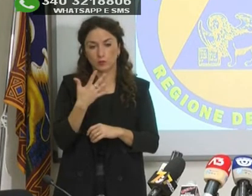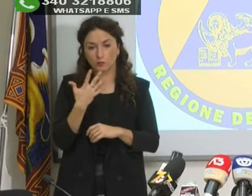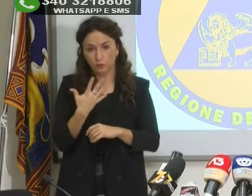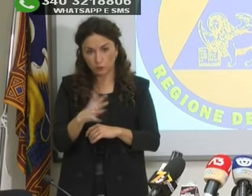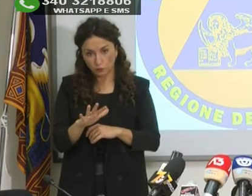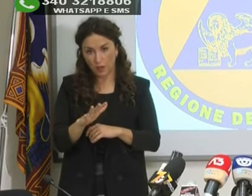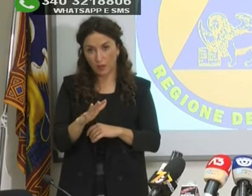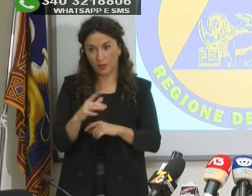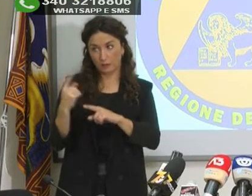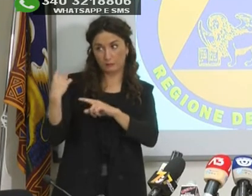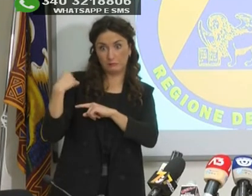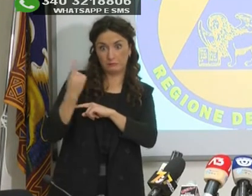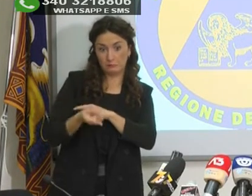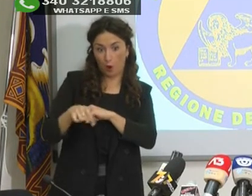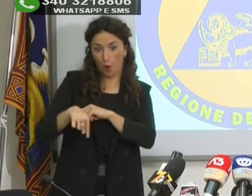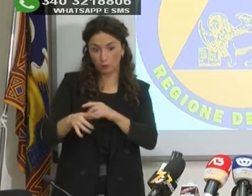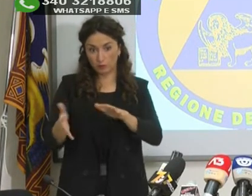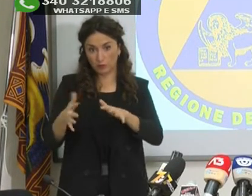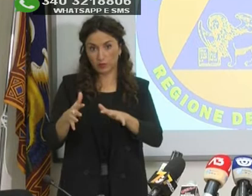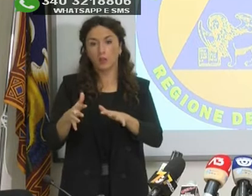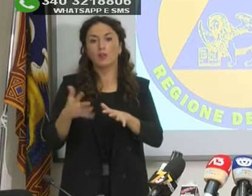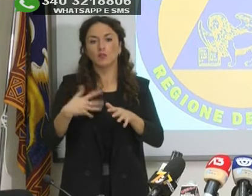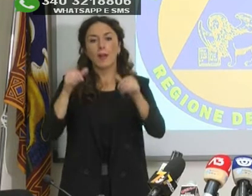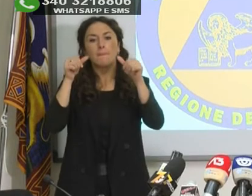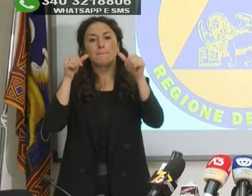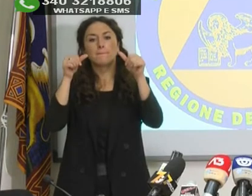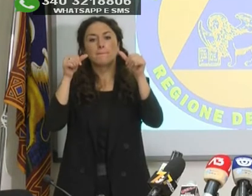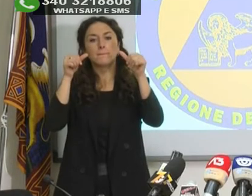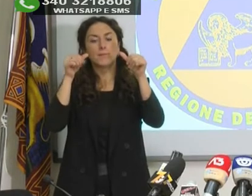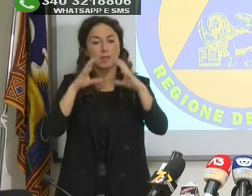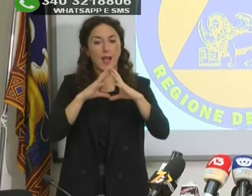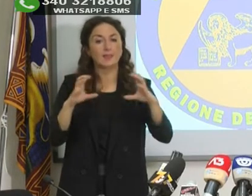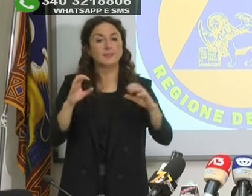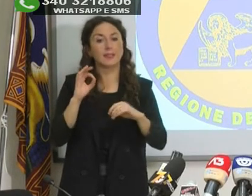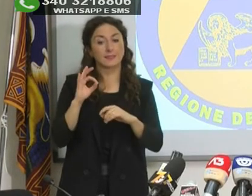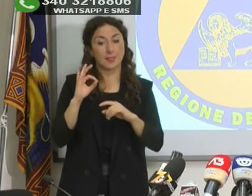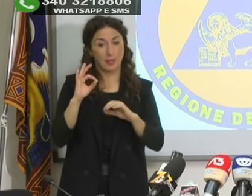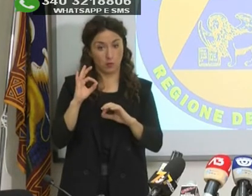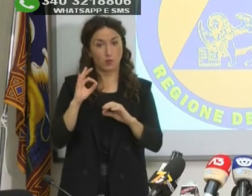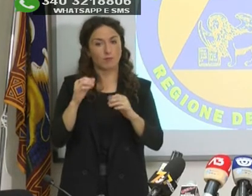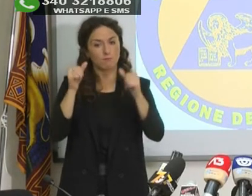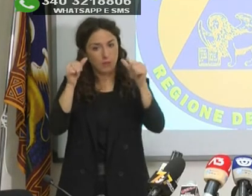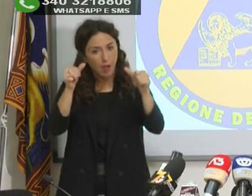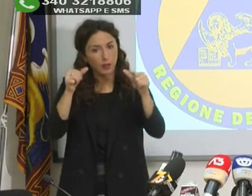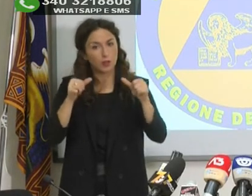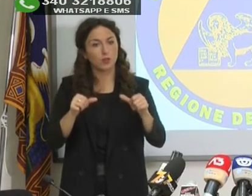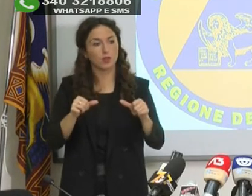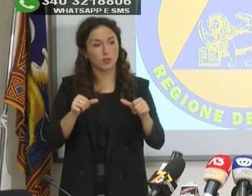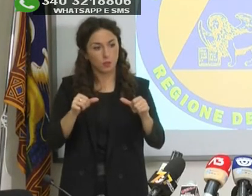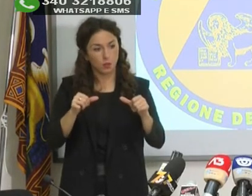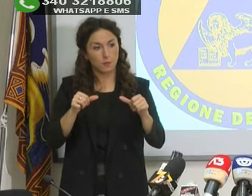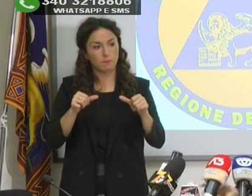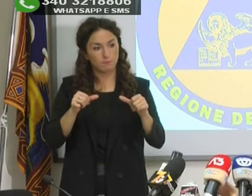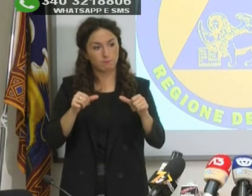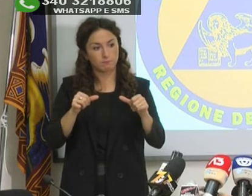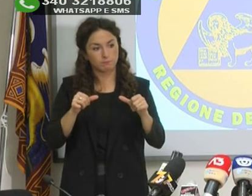attivato tra ieri e oggi il bando per quindi Azienda Zero ha attivato tra ieri e oggi il bando e la manifestazione di interesse per